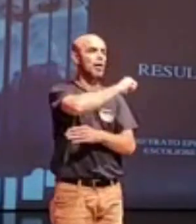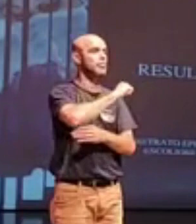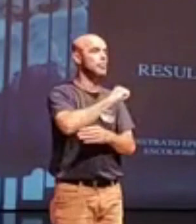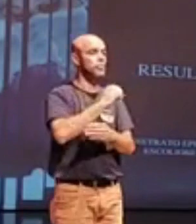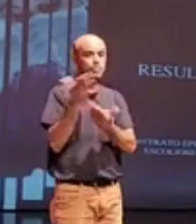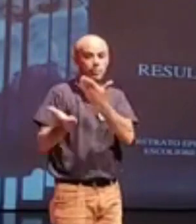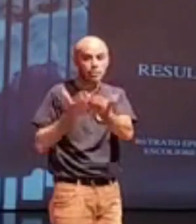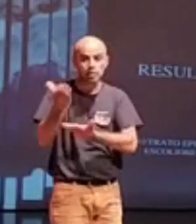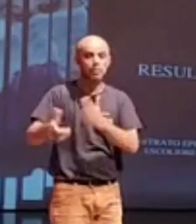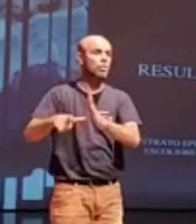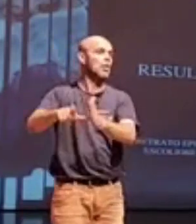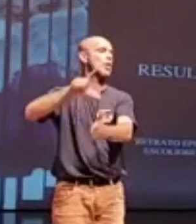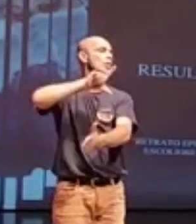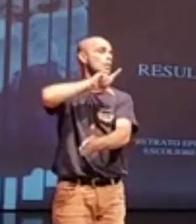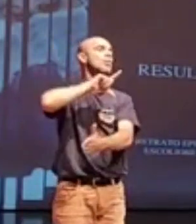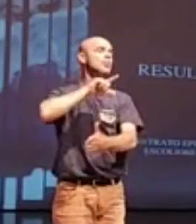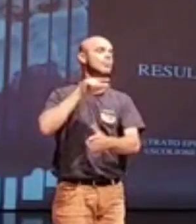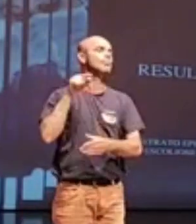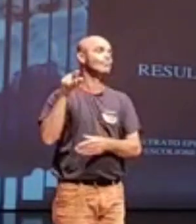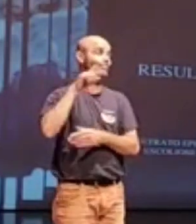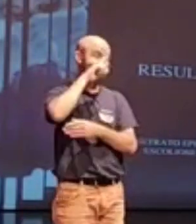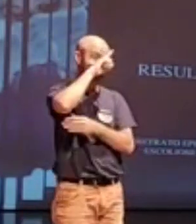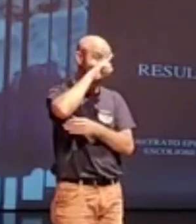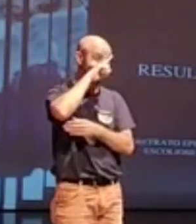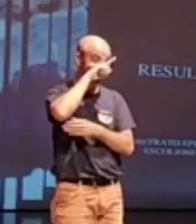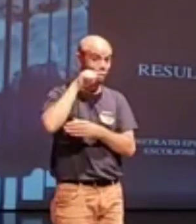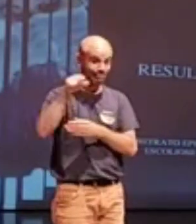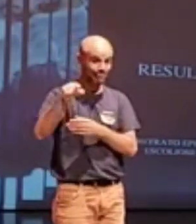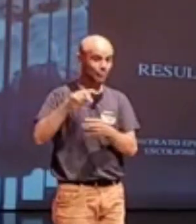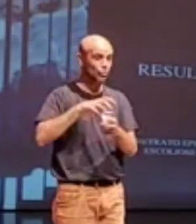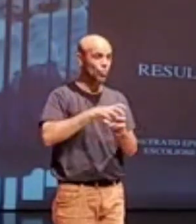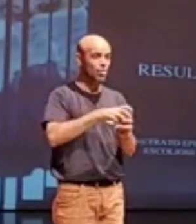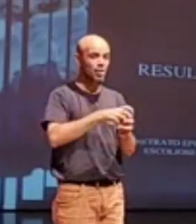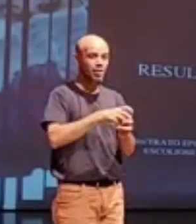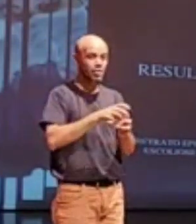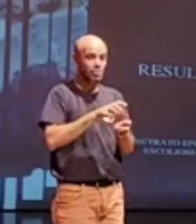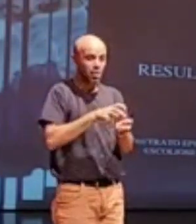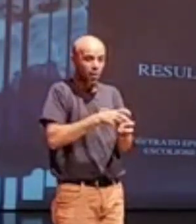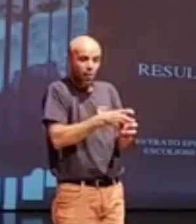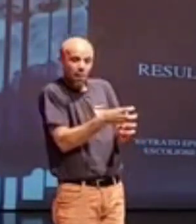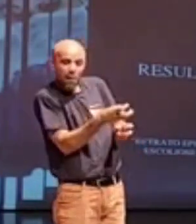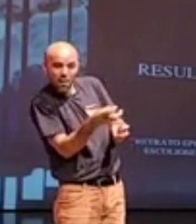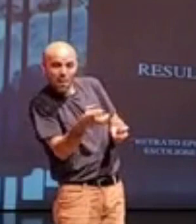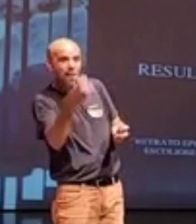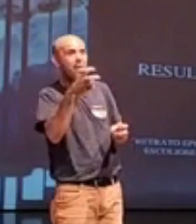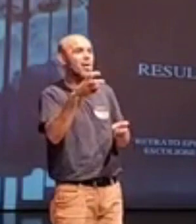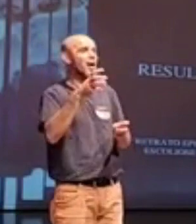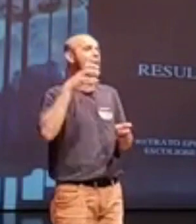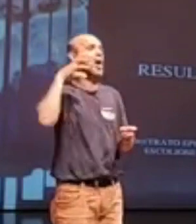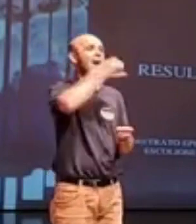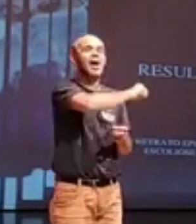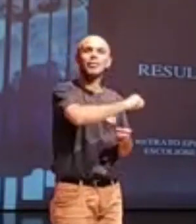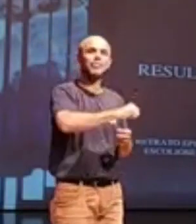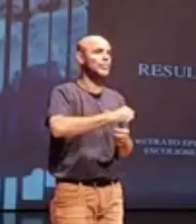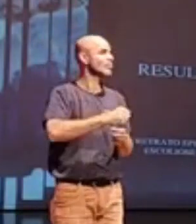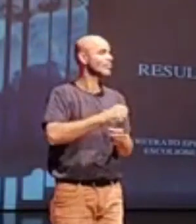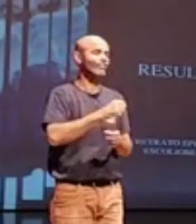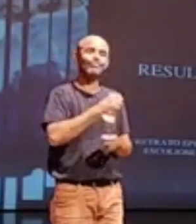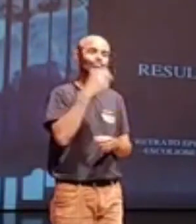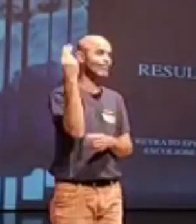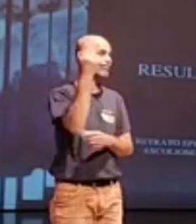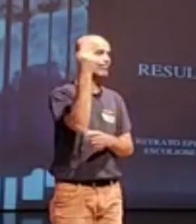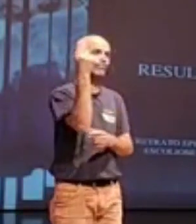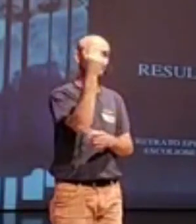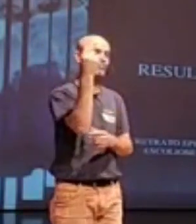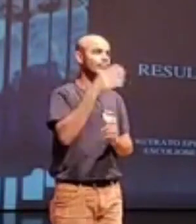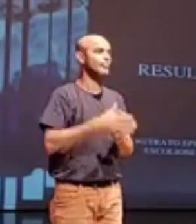faz o tratamento nessa fase, o risco de você ter uma curva aqui para frente rapidamente é muito alto. Medicina, a